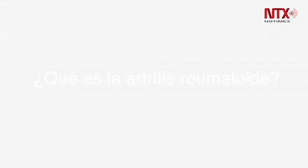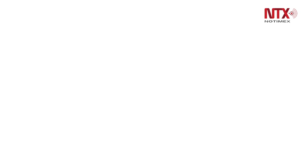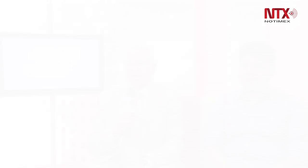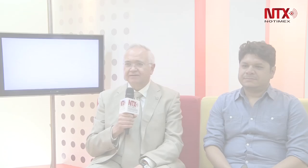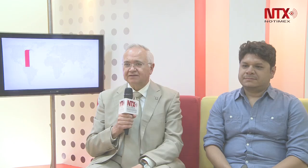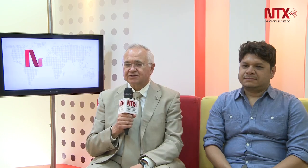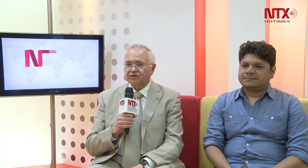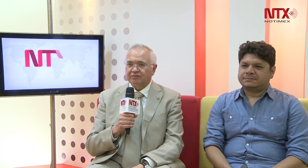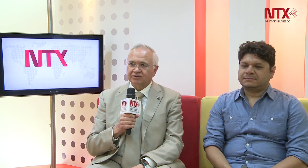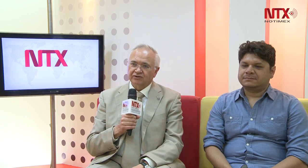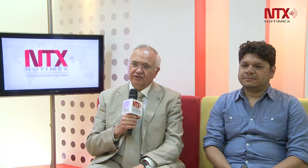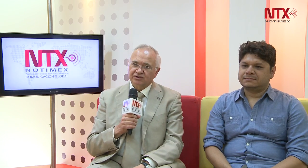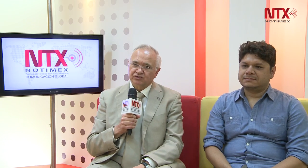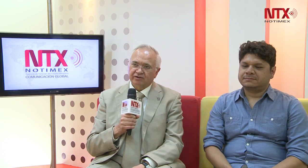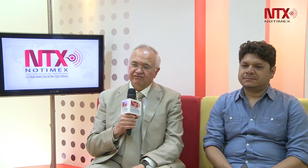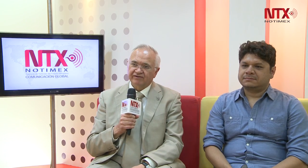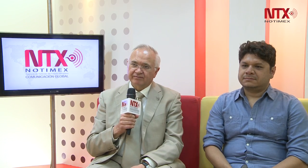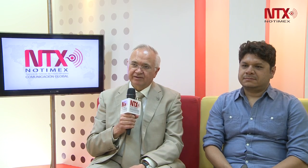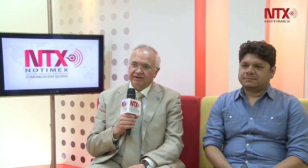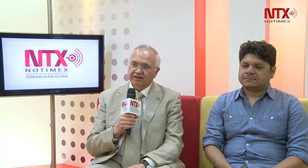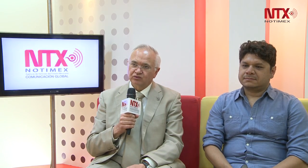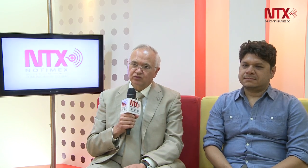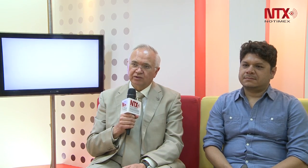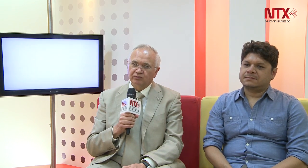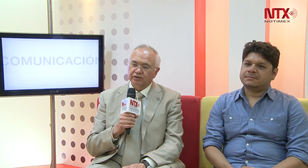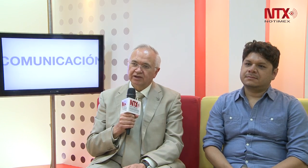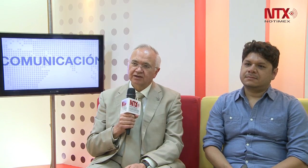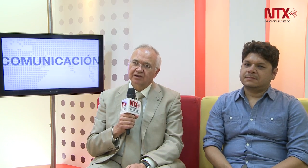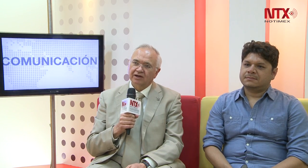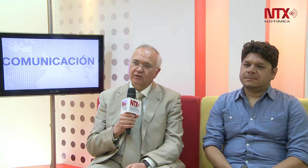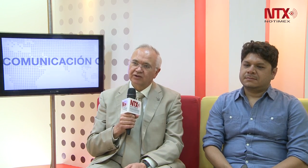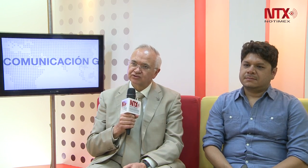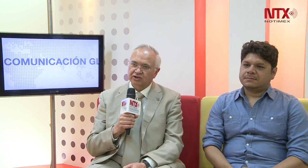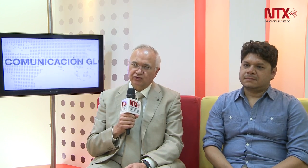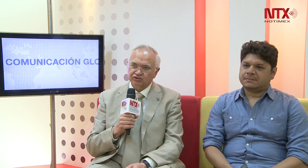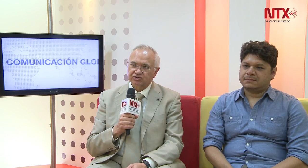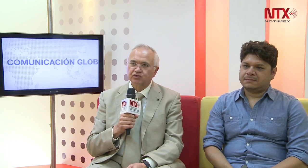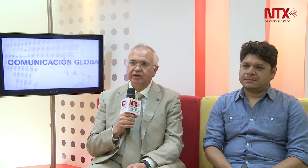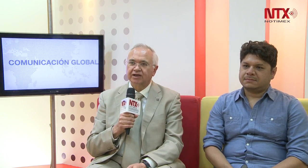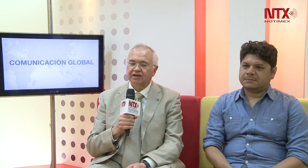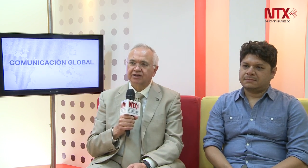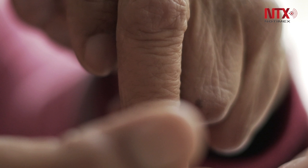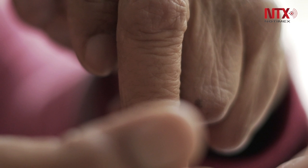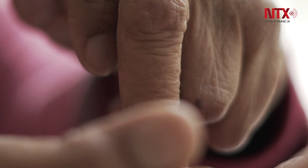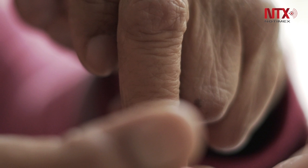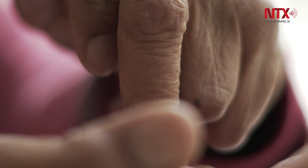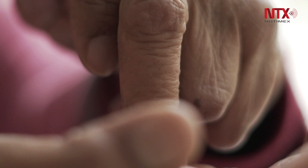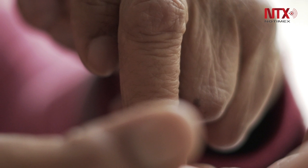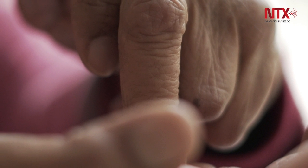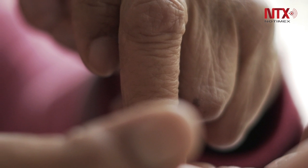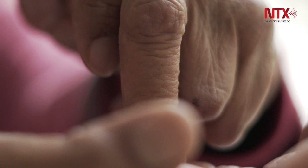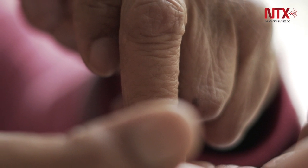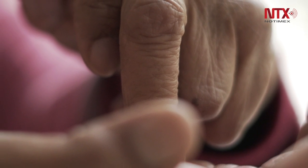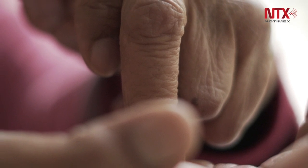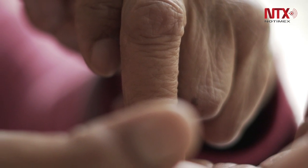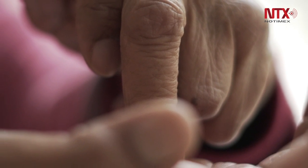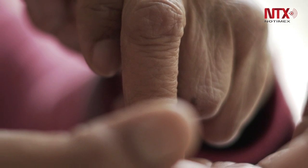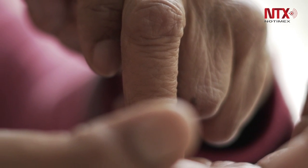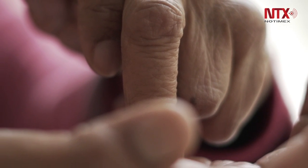La artritis reumatoide es una enfermedad autoinmune, la cual no se conoce su origen y afecta a